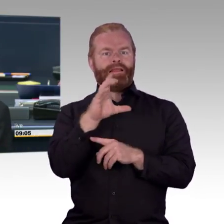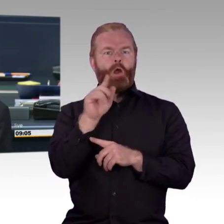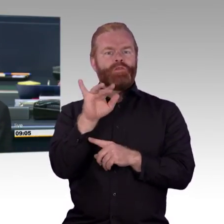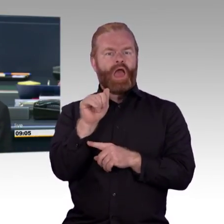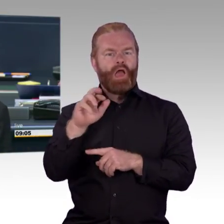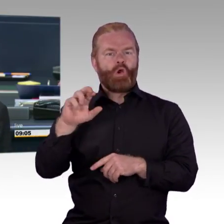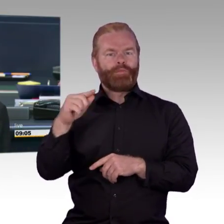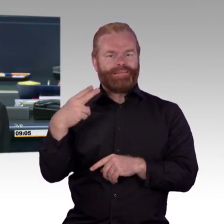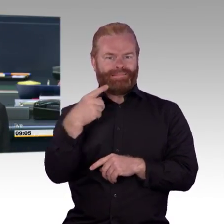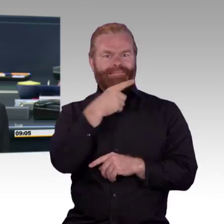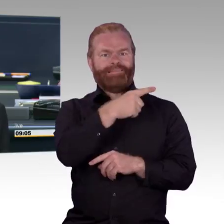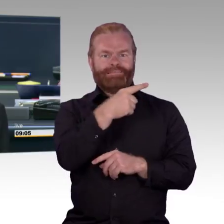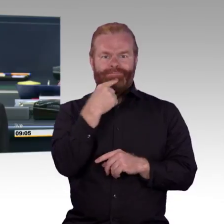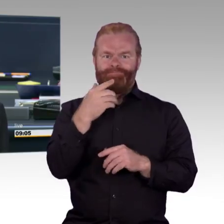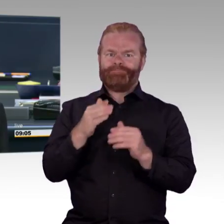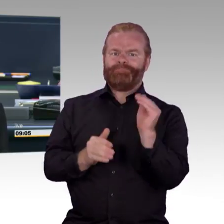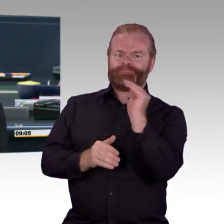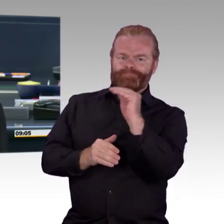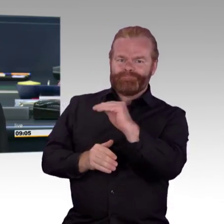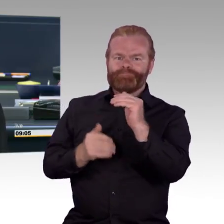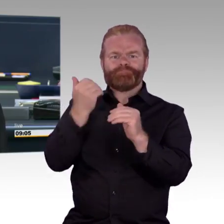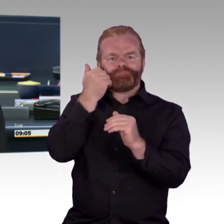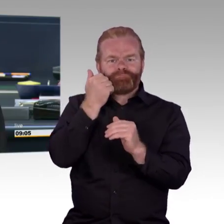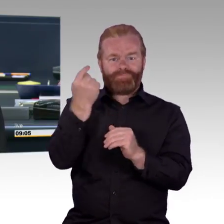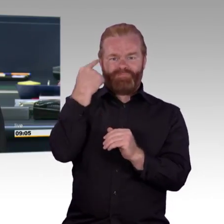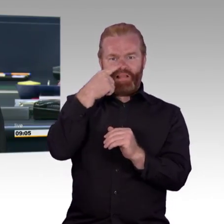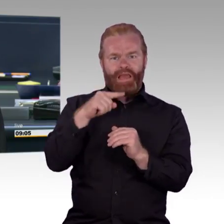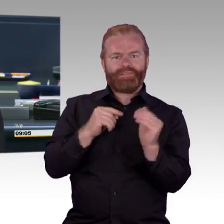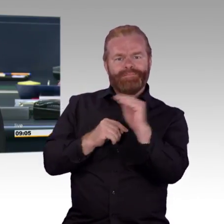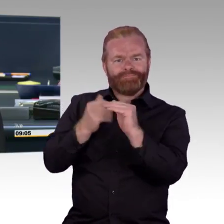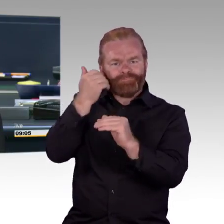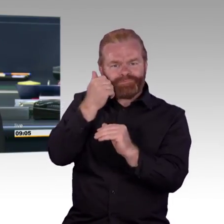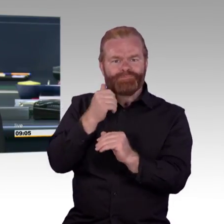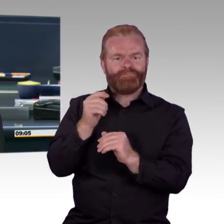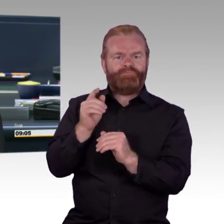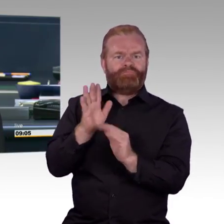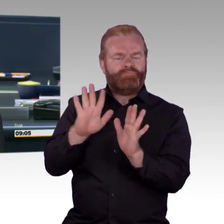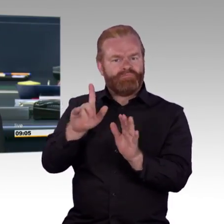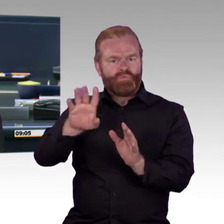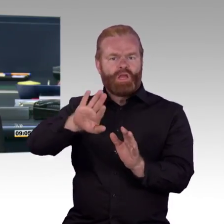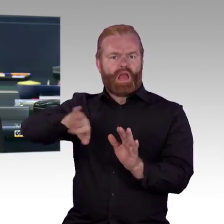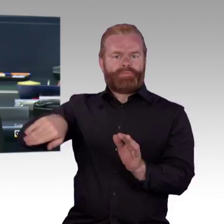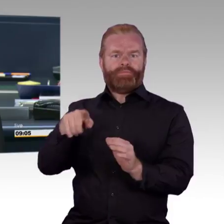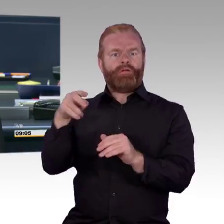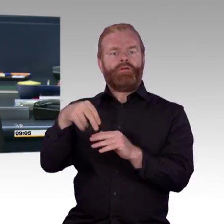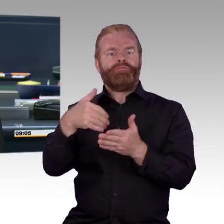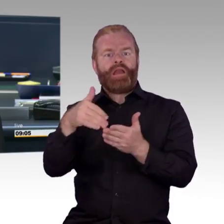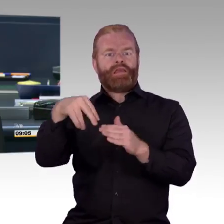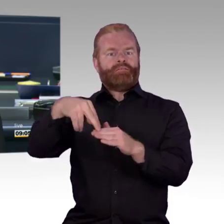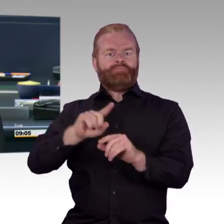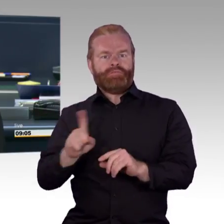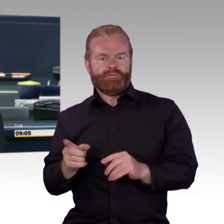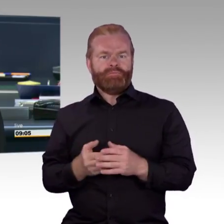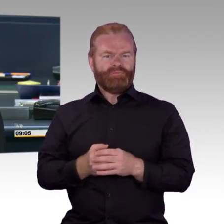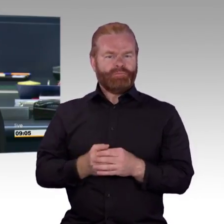Unmittelbar nach dem Vorfall im Plenarsaal wurde auf den Seiten der AfD-Fraktion in einem sozialen